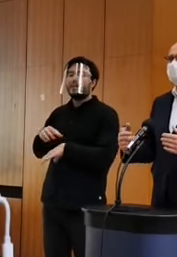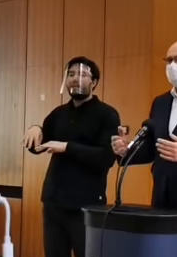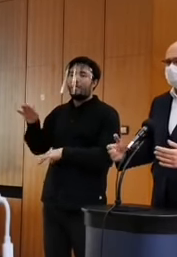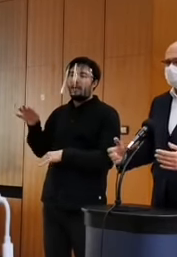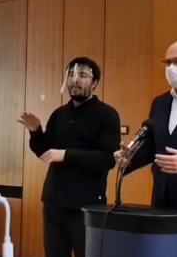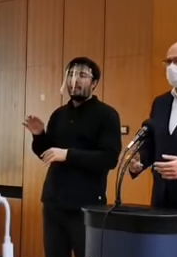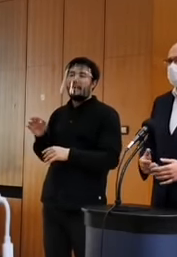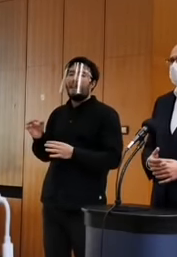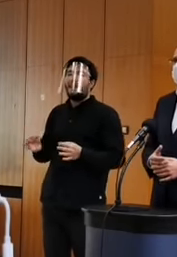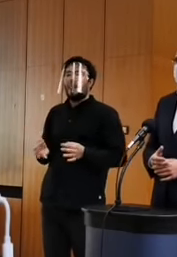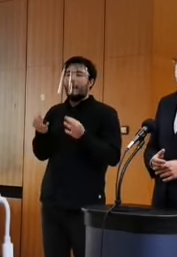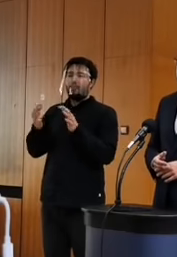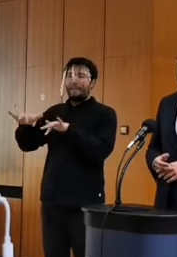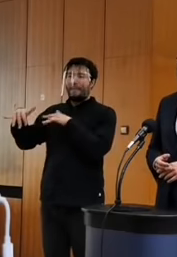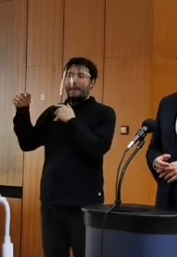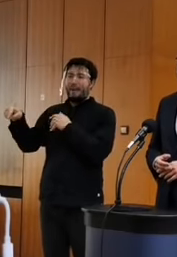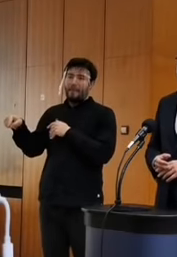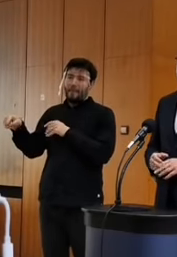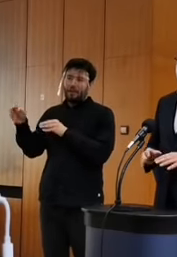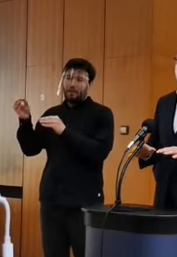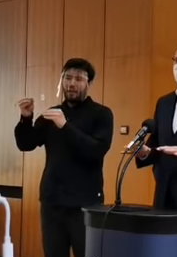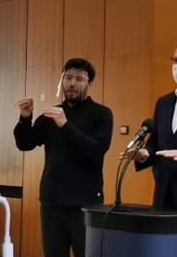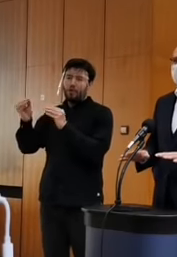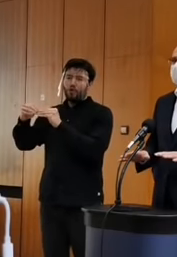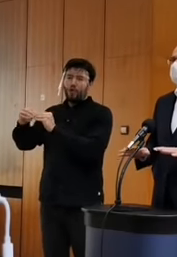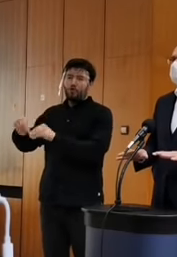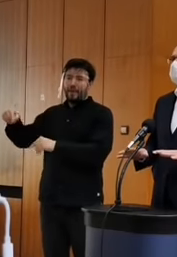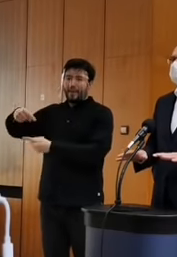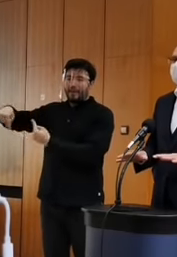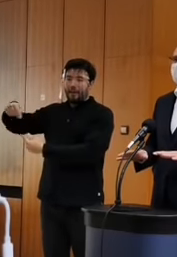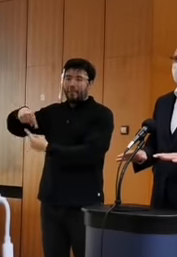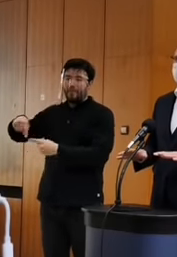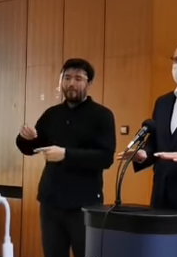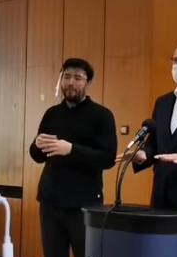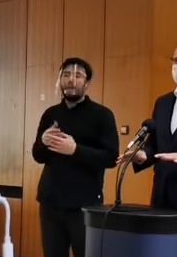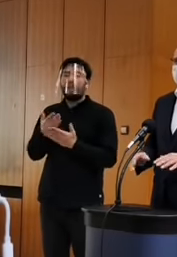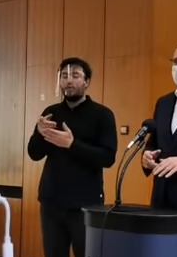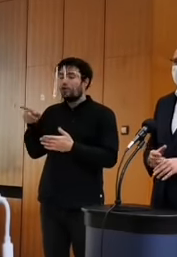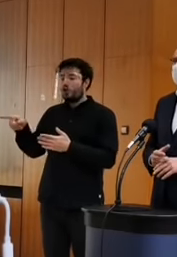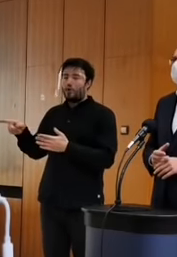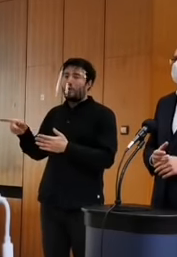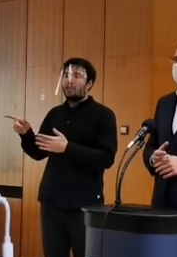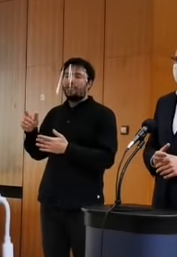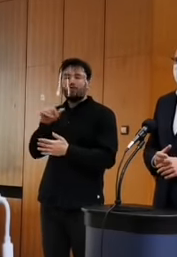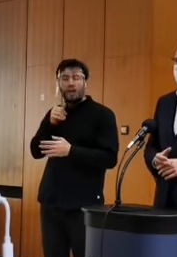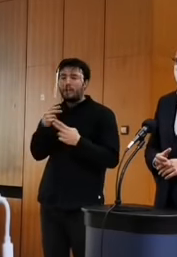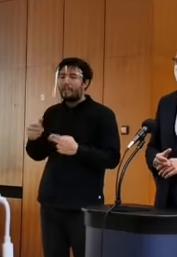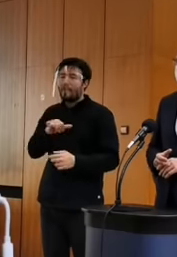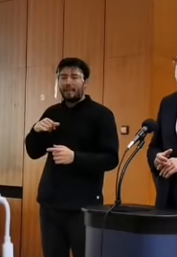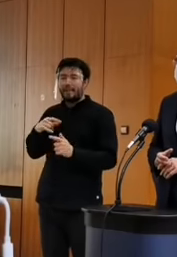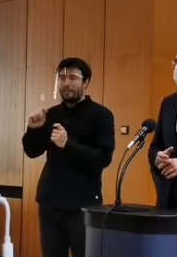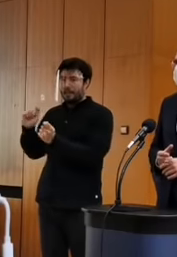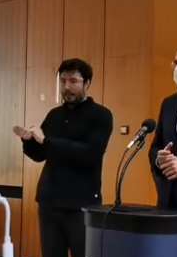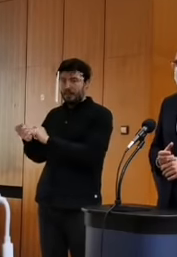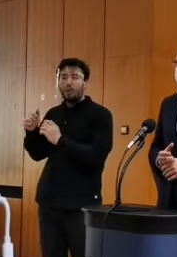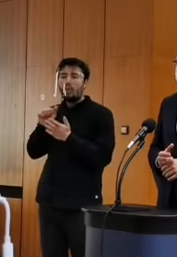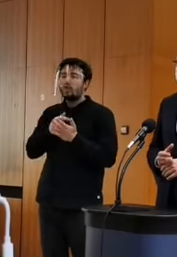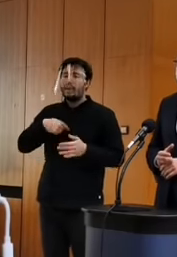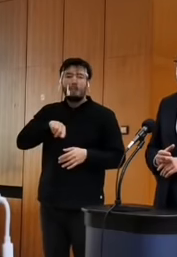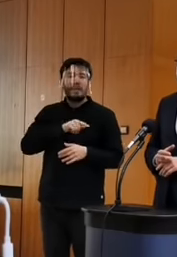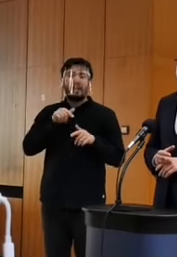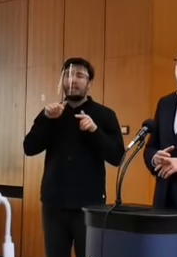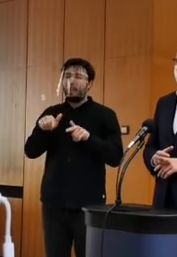bolo lepšie zloženie Národnej rady. Toto teda v žiadnom prípade meniť nechceme. Určite nepodporíme predčasné